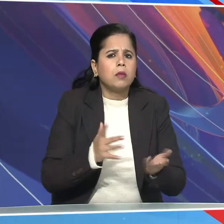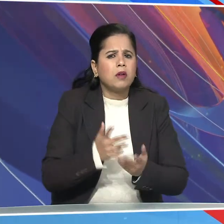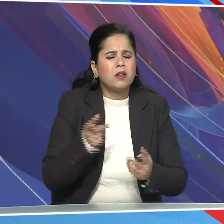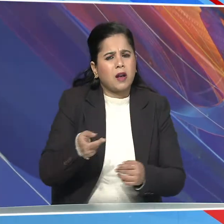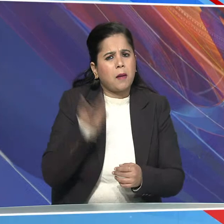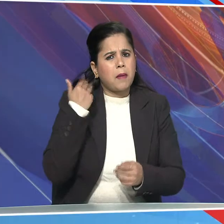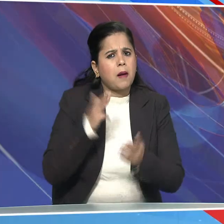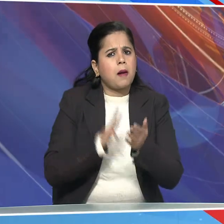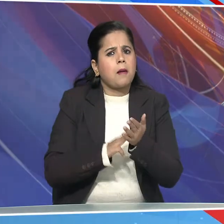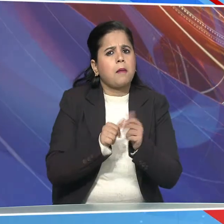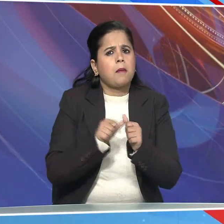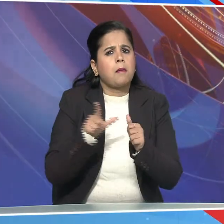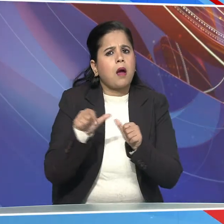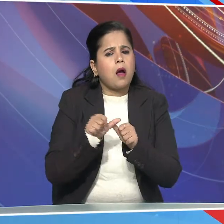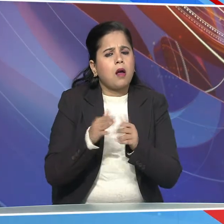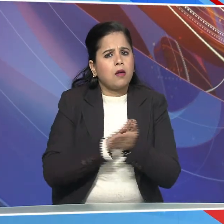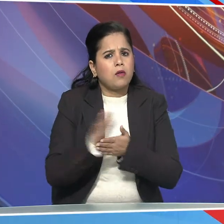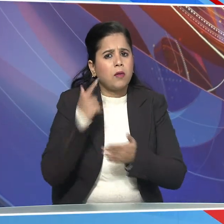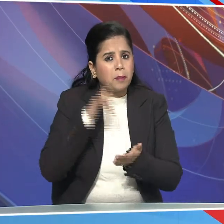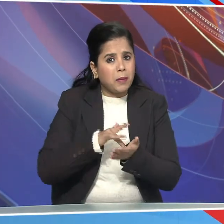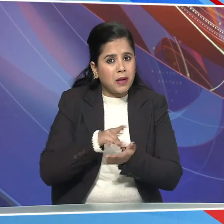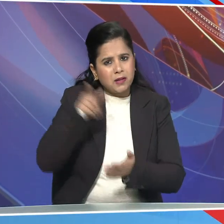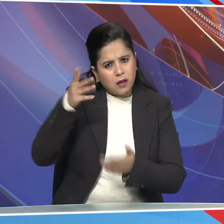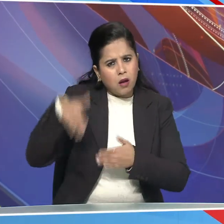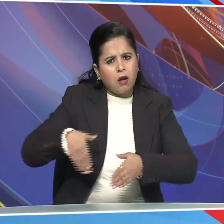मैं उन्हें ड्रॉप किया था